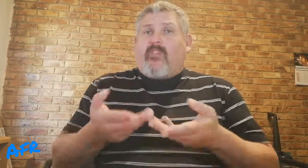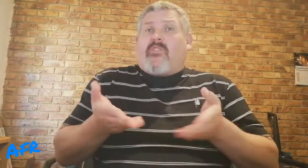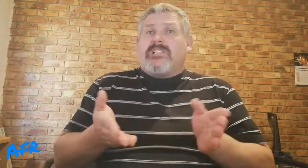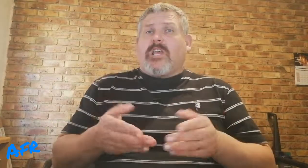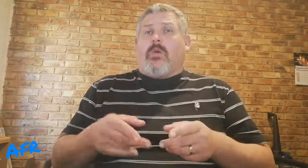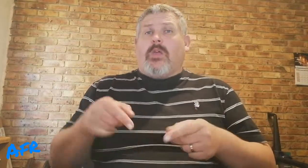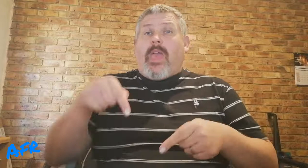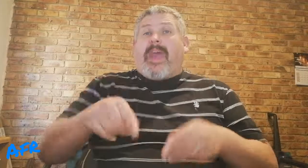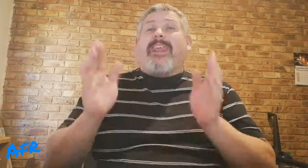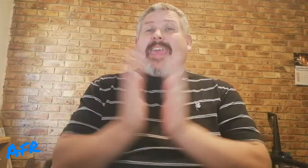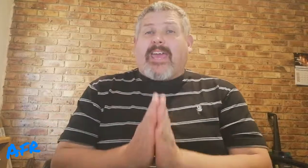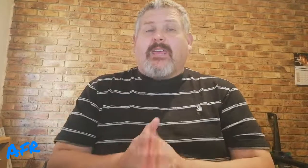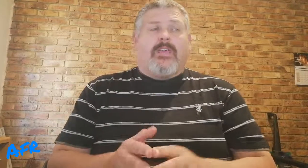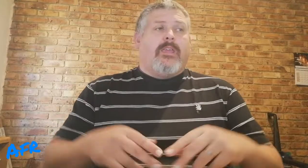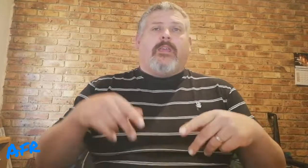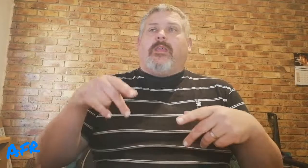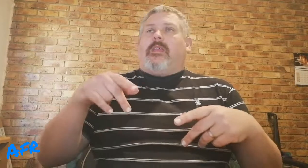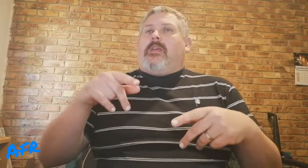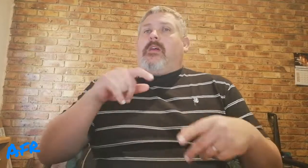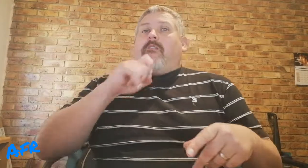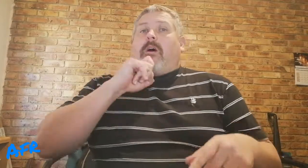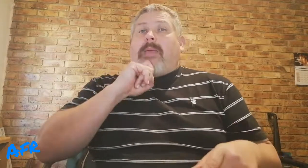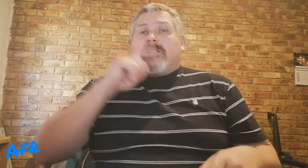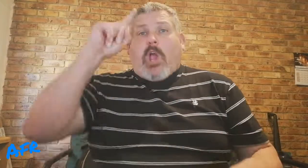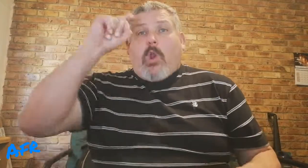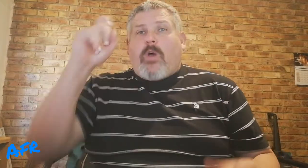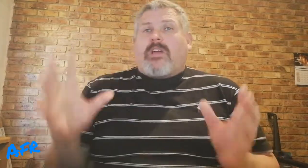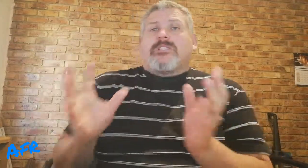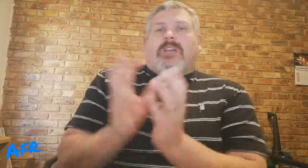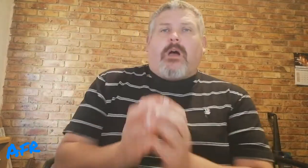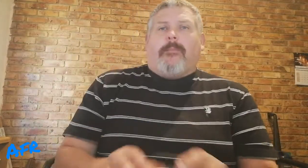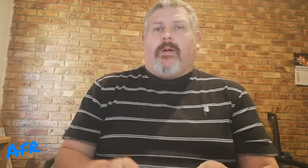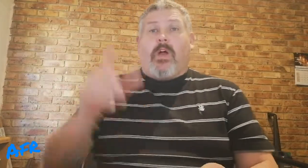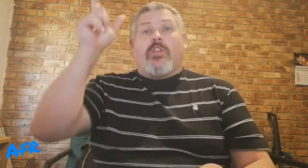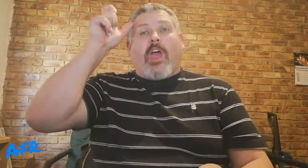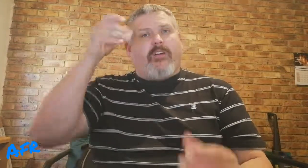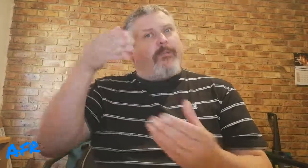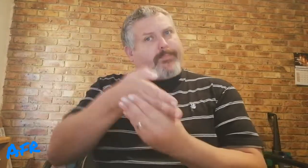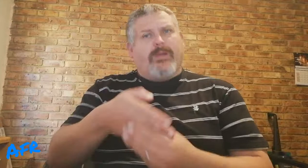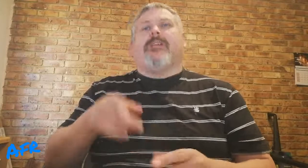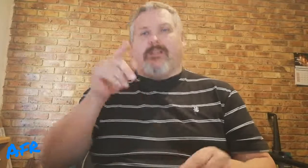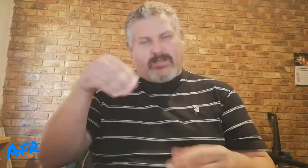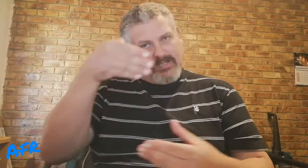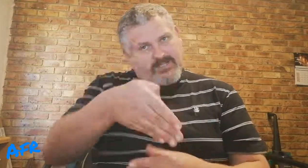in wys jou in die kerk, waar mense gelowig gestaan, duivel is